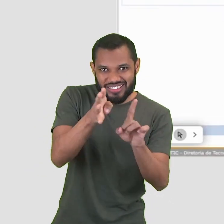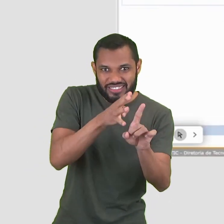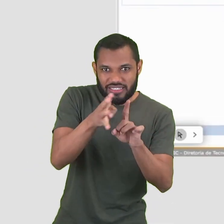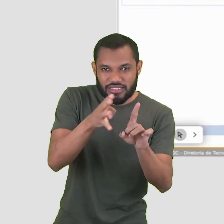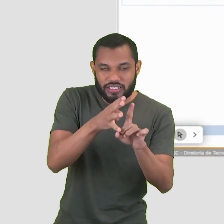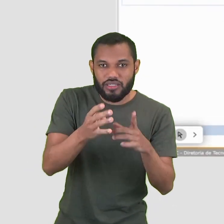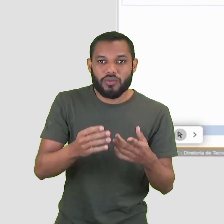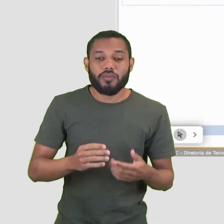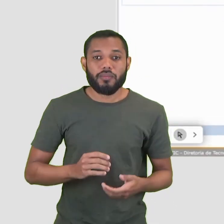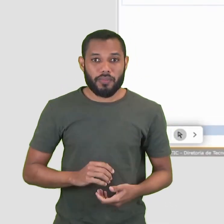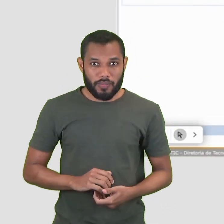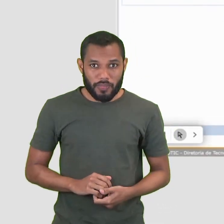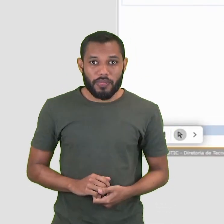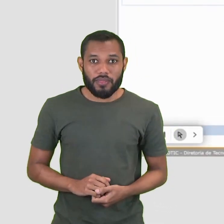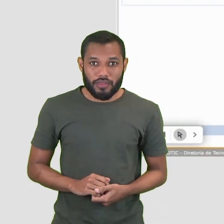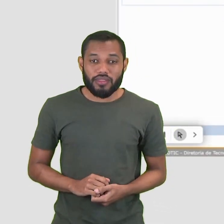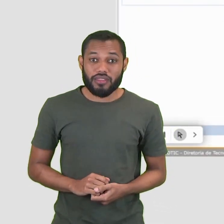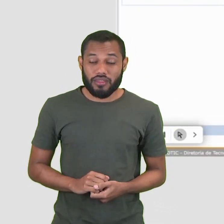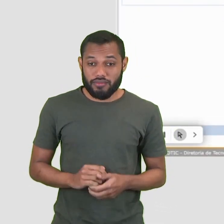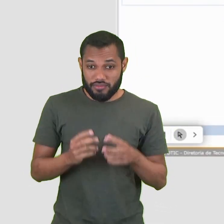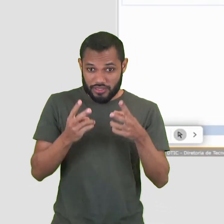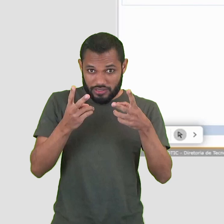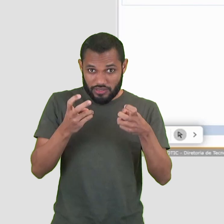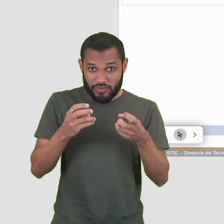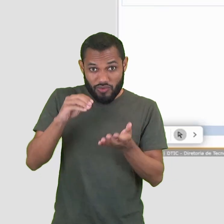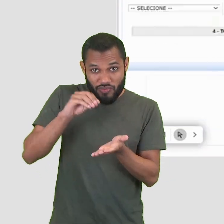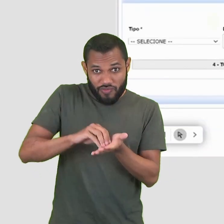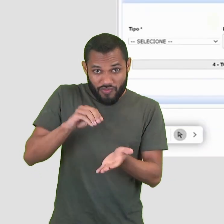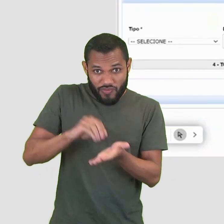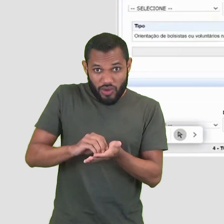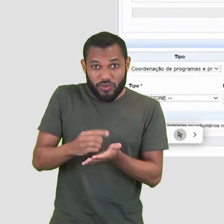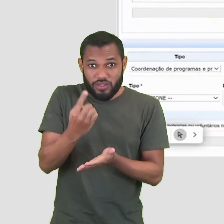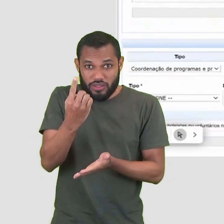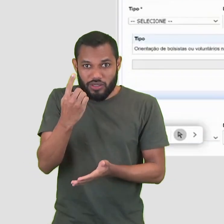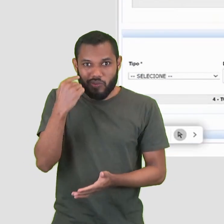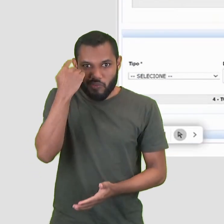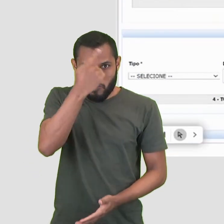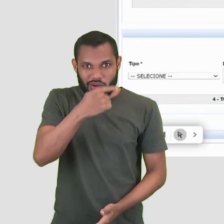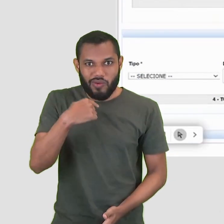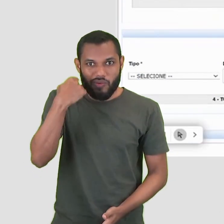A gente pode ver, então, que está faltando 1 hora de definição.